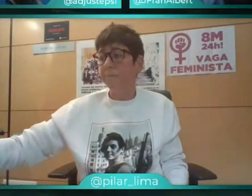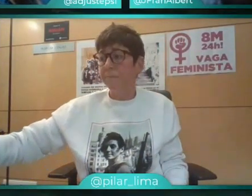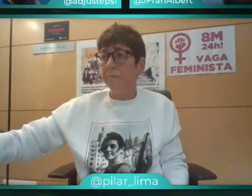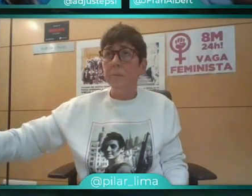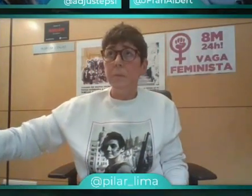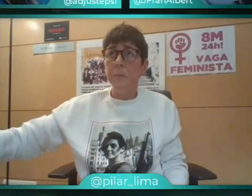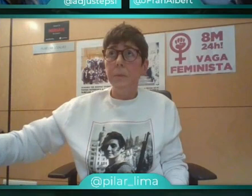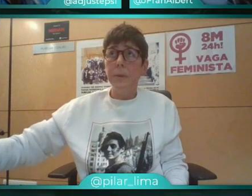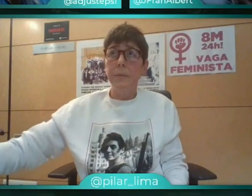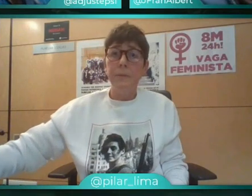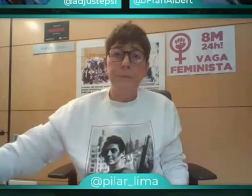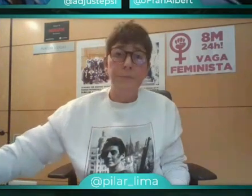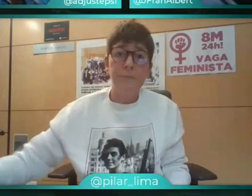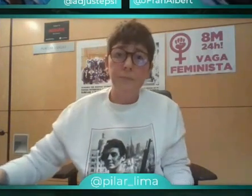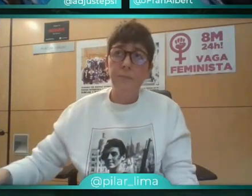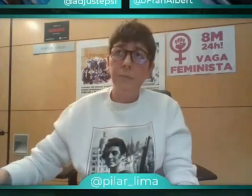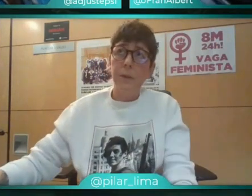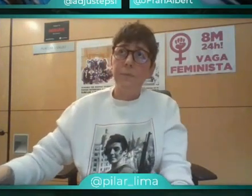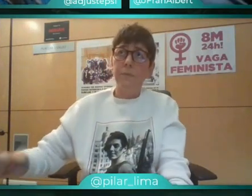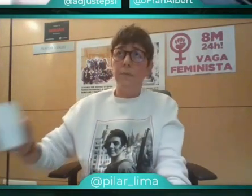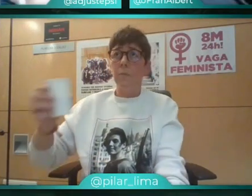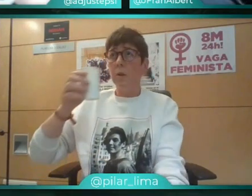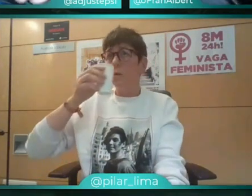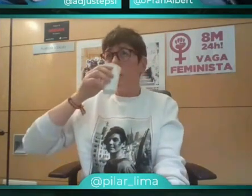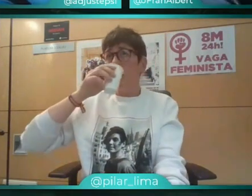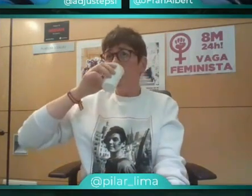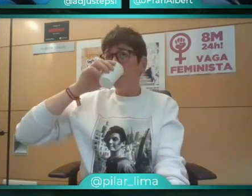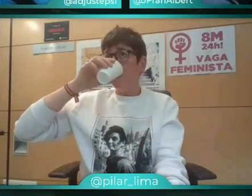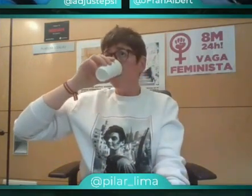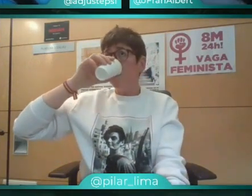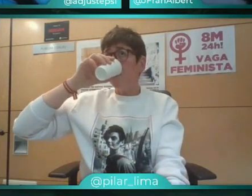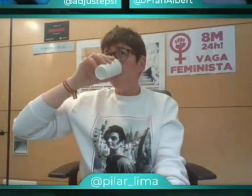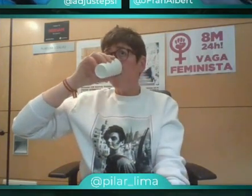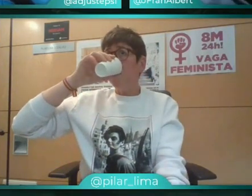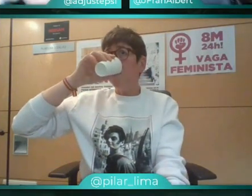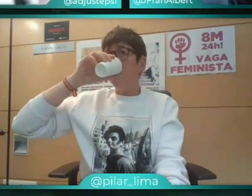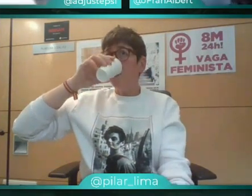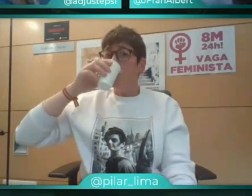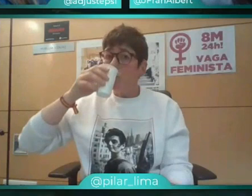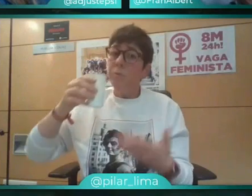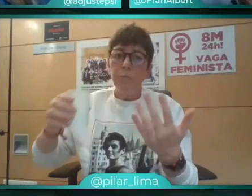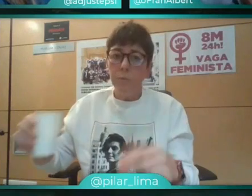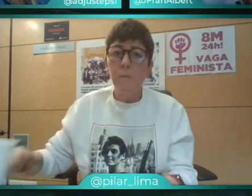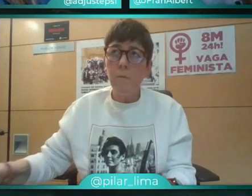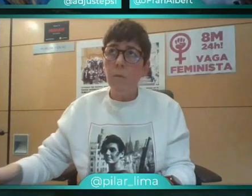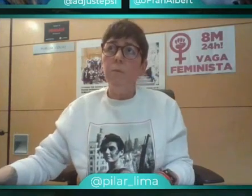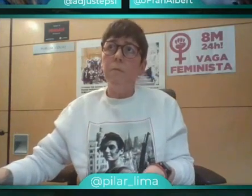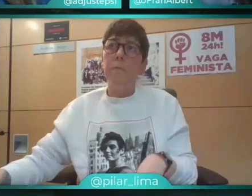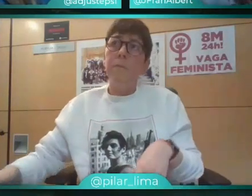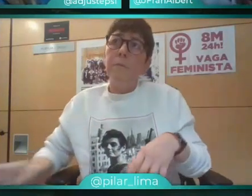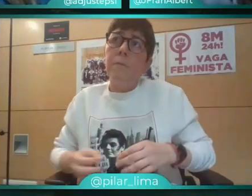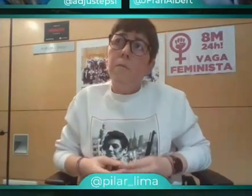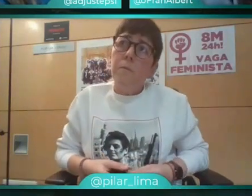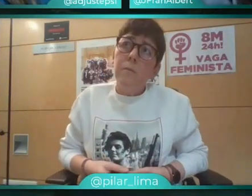no que yo creo que es válido tanto para política como para redes sociales porque por ejemplo aquí las redes sociales